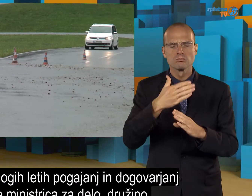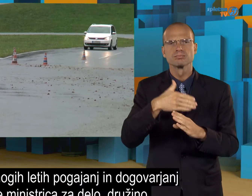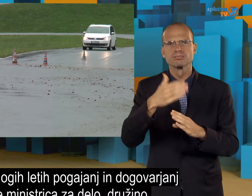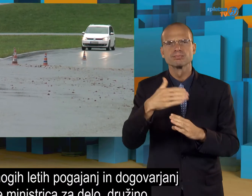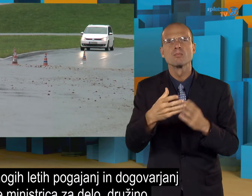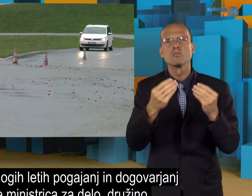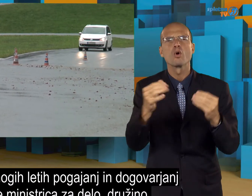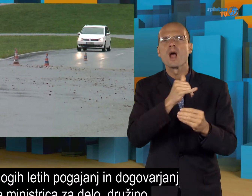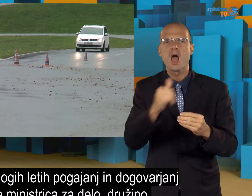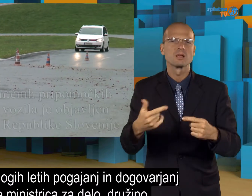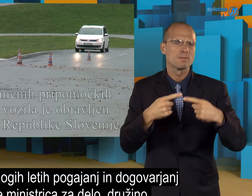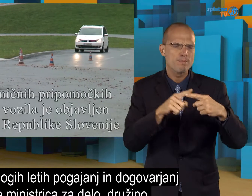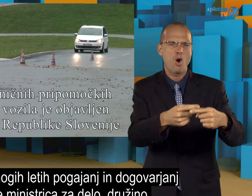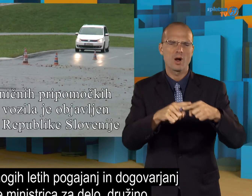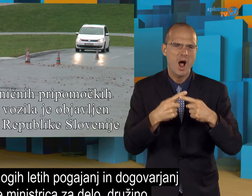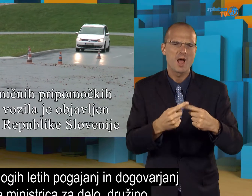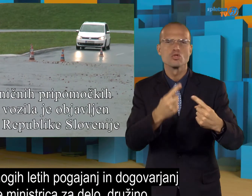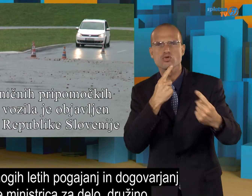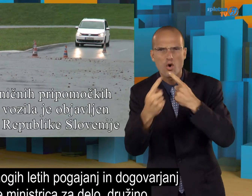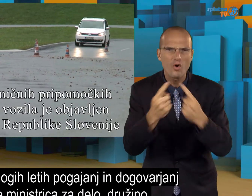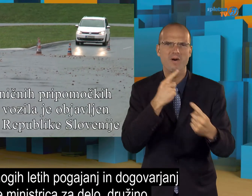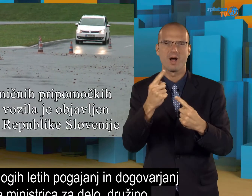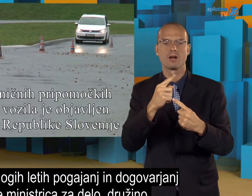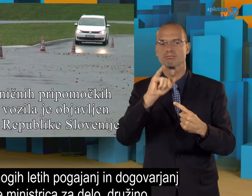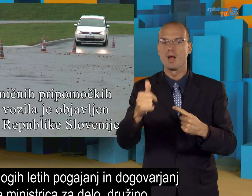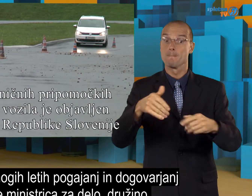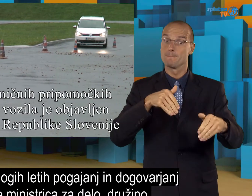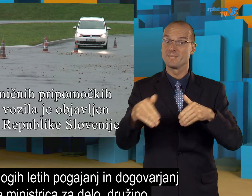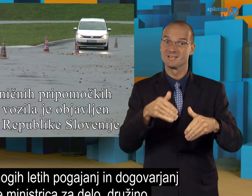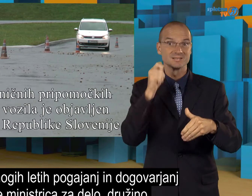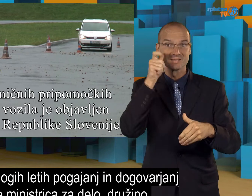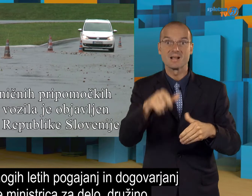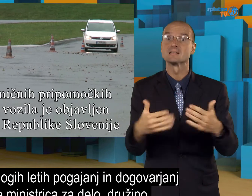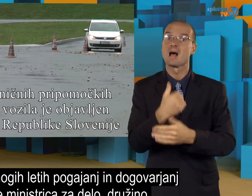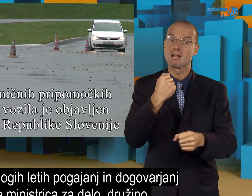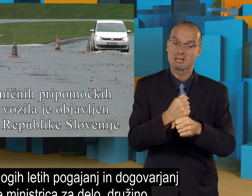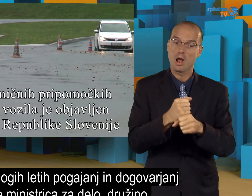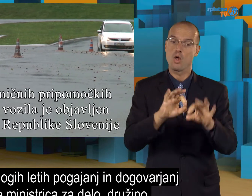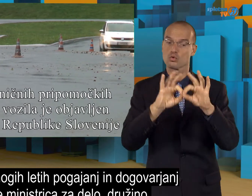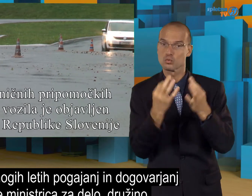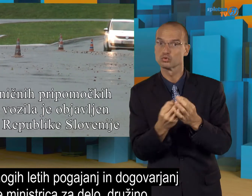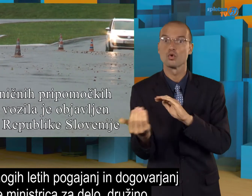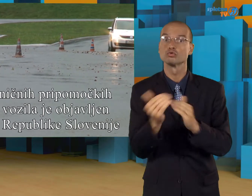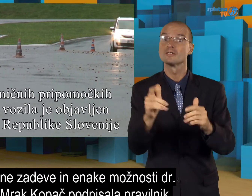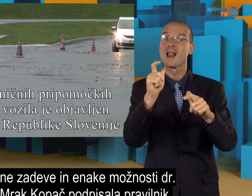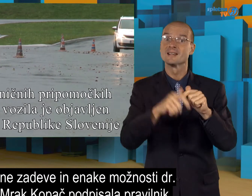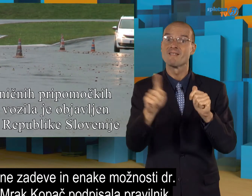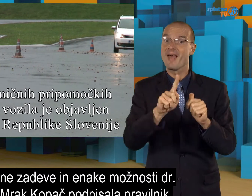Po mnogih letih pogajanj in dogovarjanj je ministrica za delo, družino, socialne zadeve in enake možnosti,